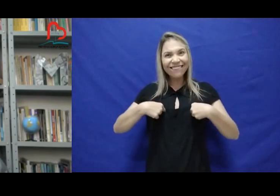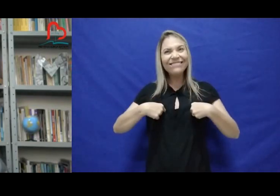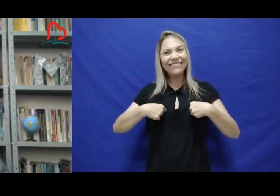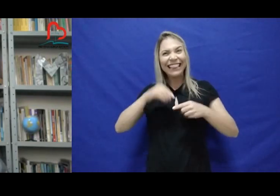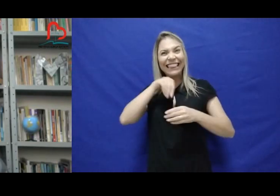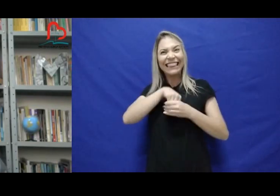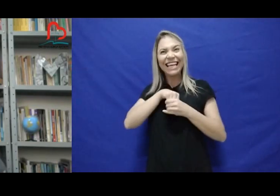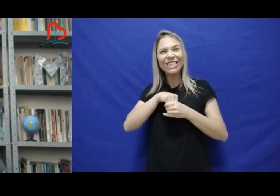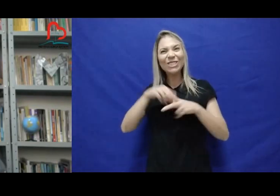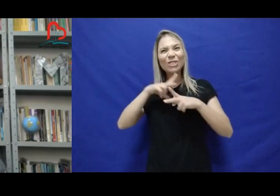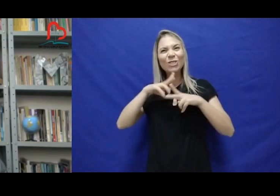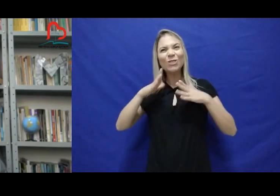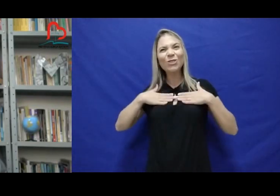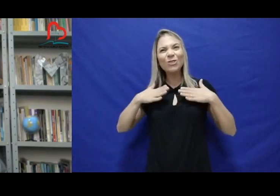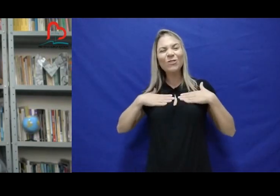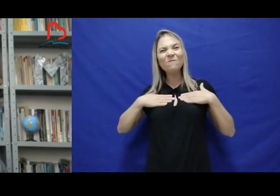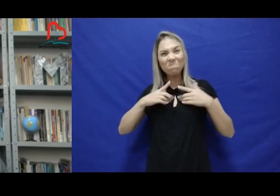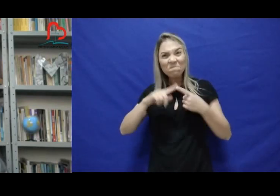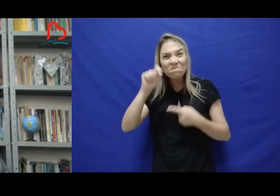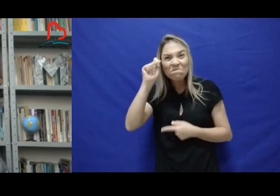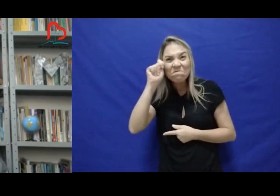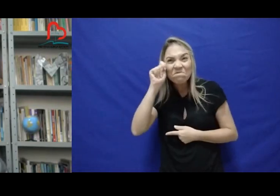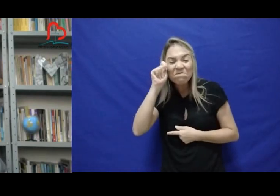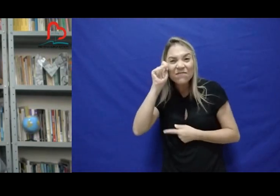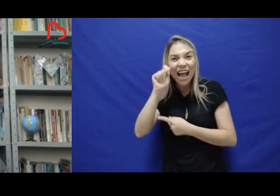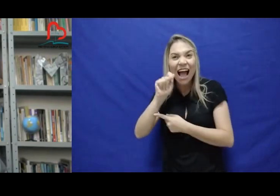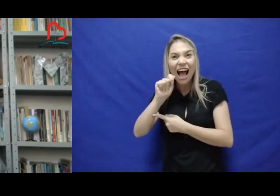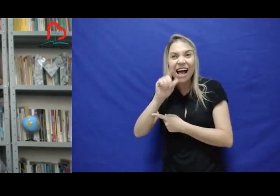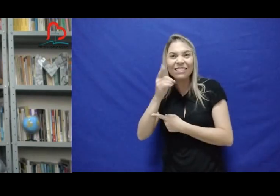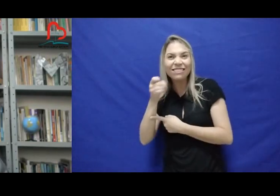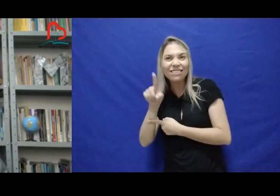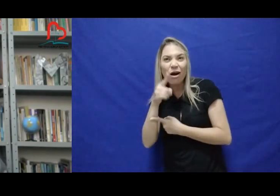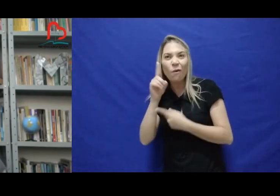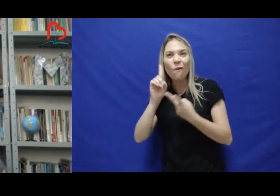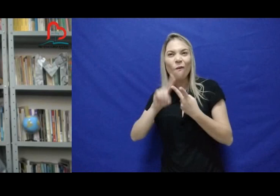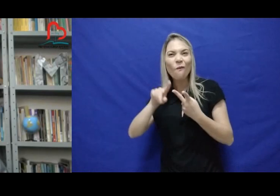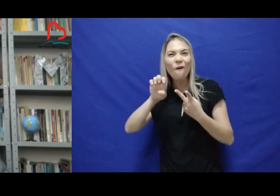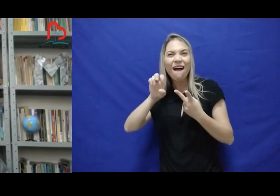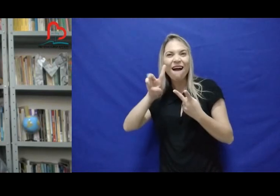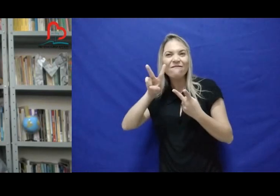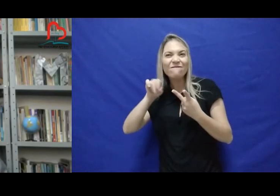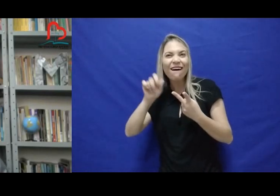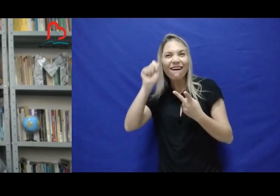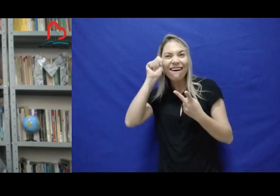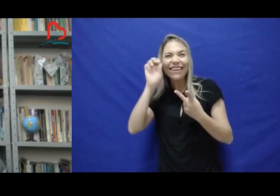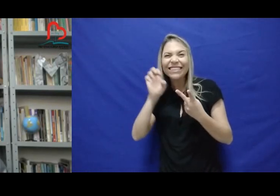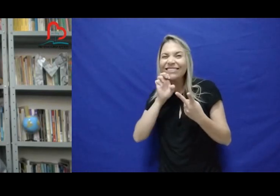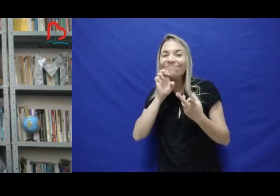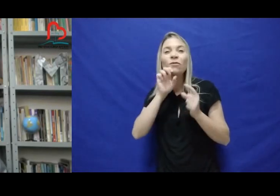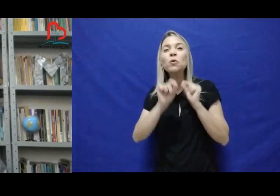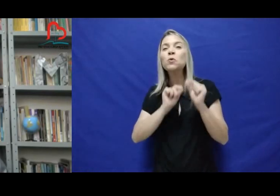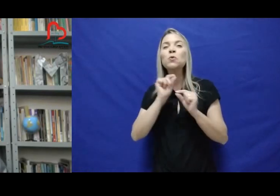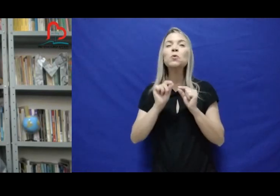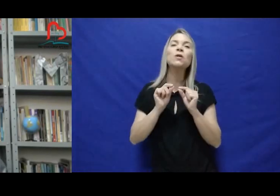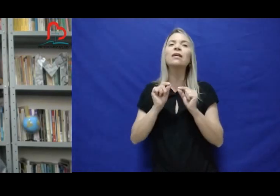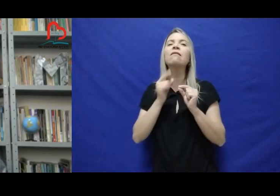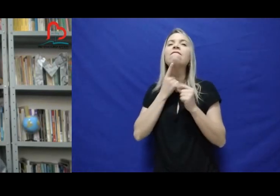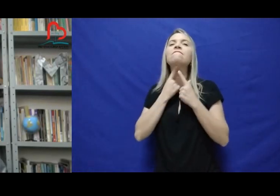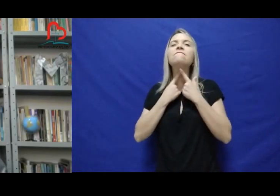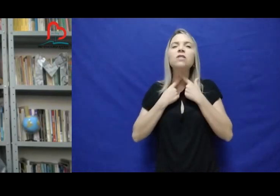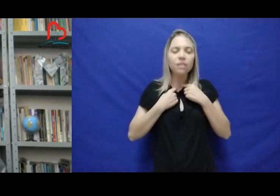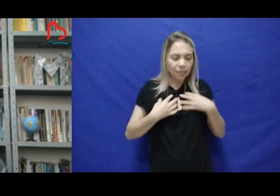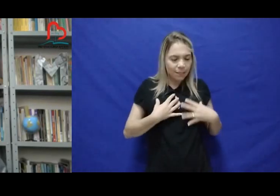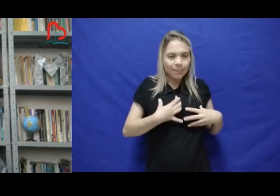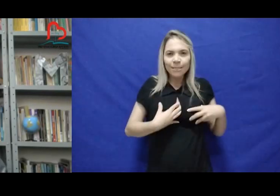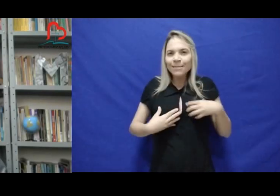aquilo que diz João no texto lido agora há pouco, veremos que Eva e Adão, igualmente,